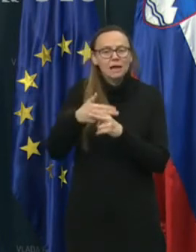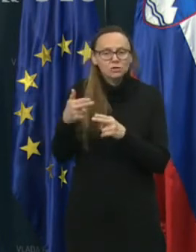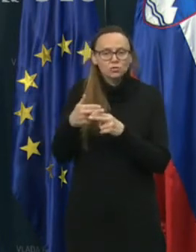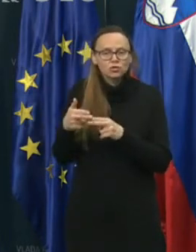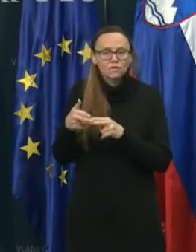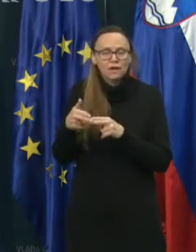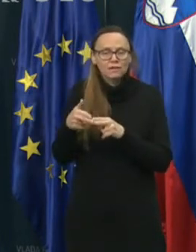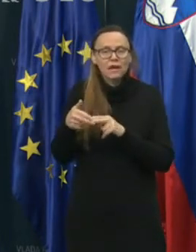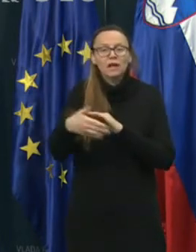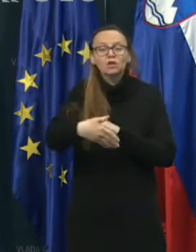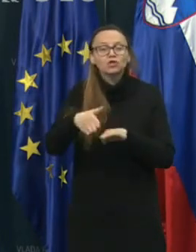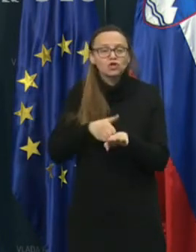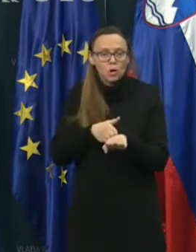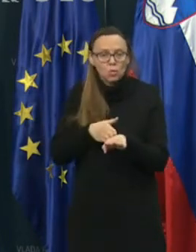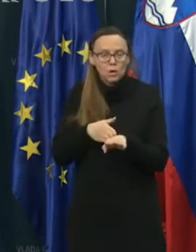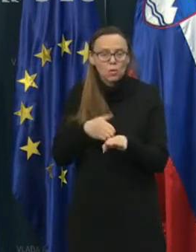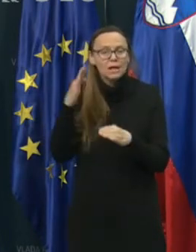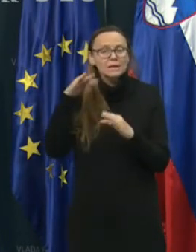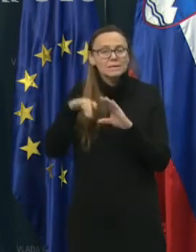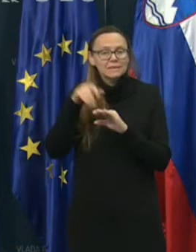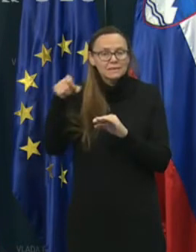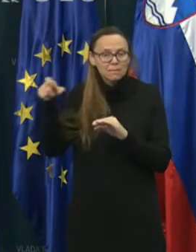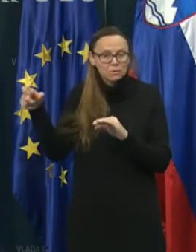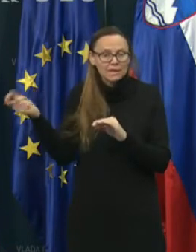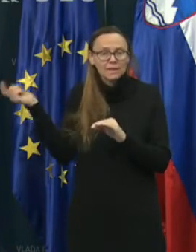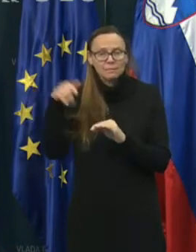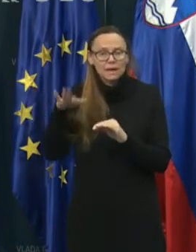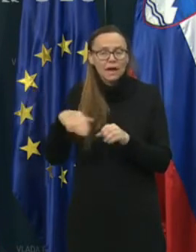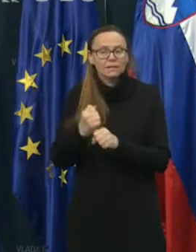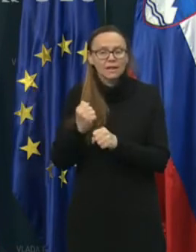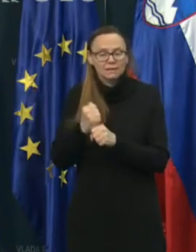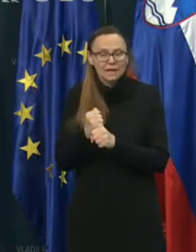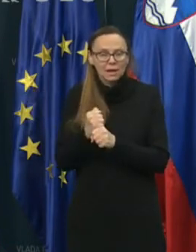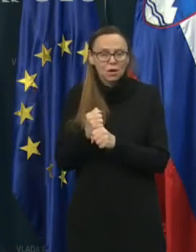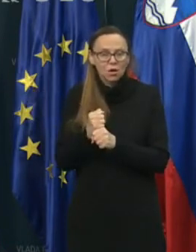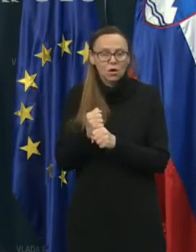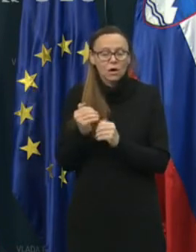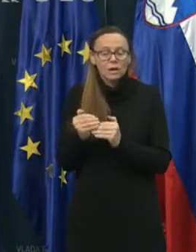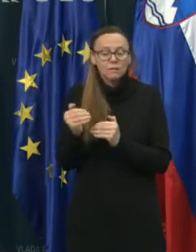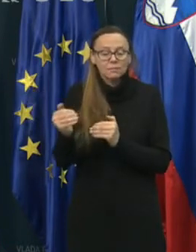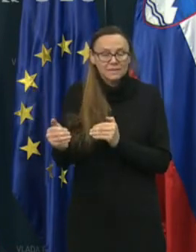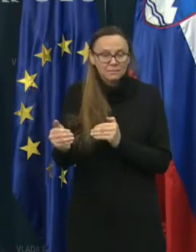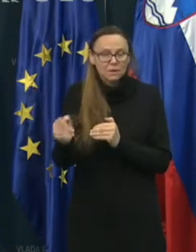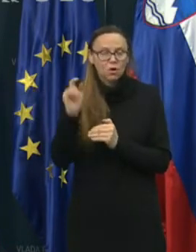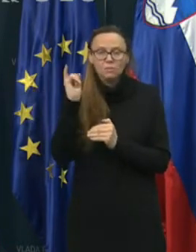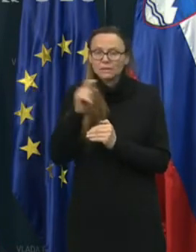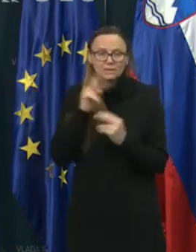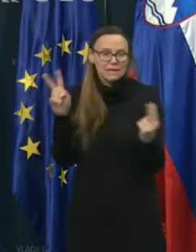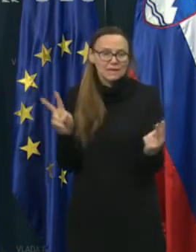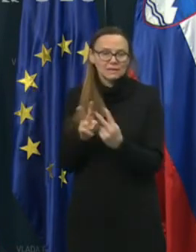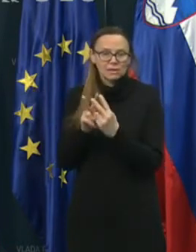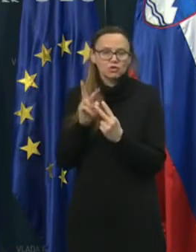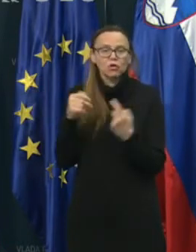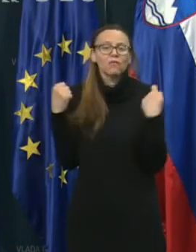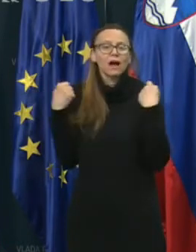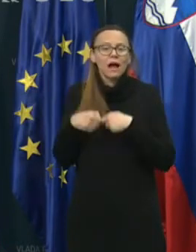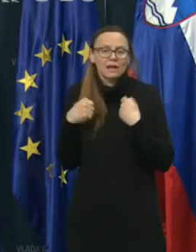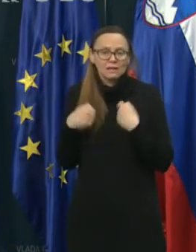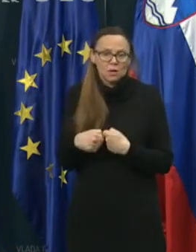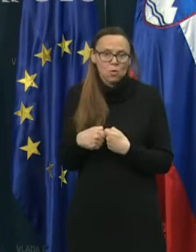čevljev. Zaposleni prihajajo na delo z zamikom, da se ne srečujejo v garderobah.